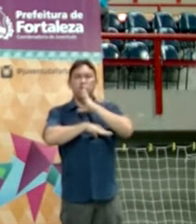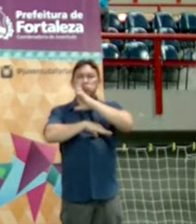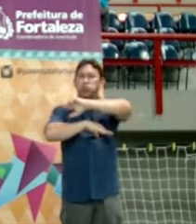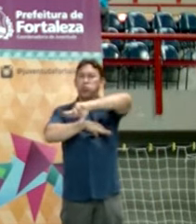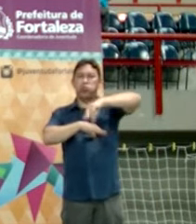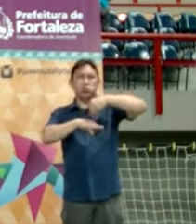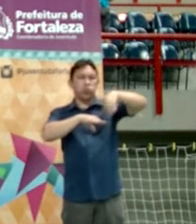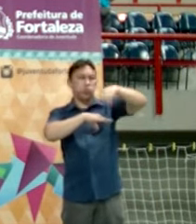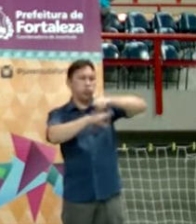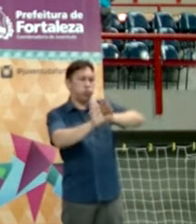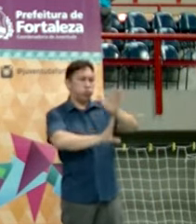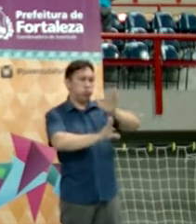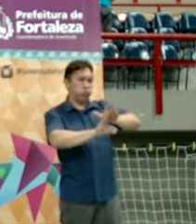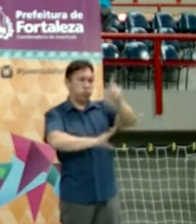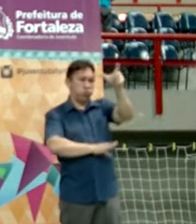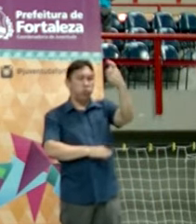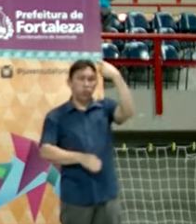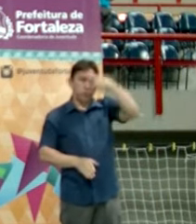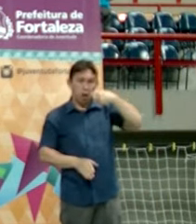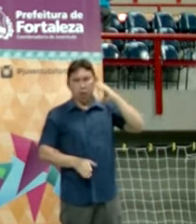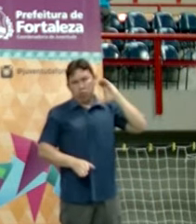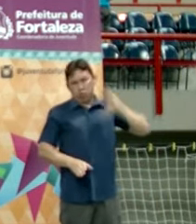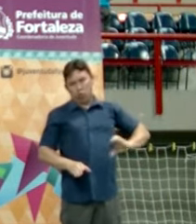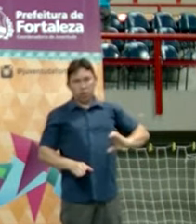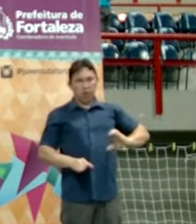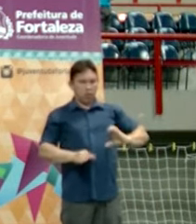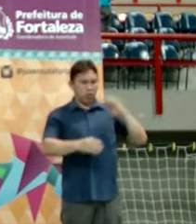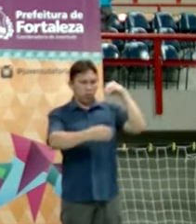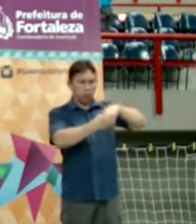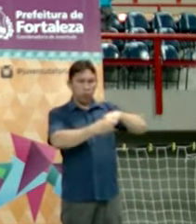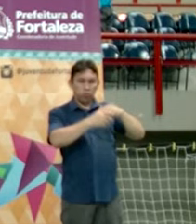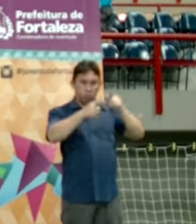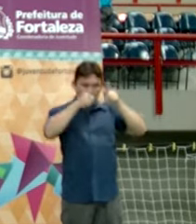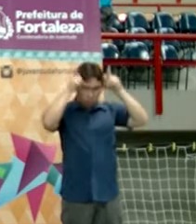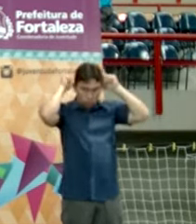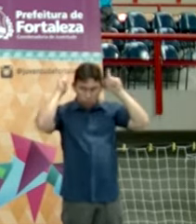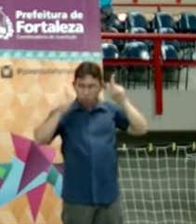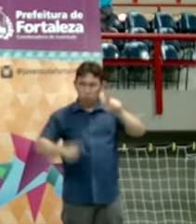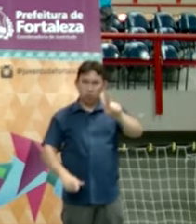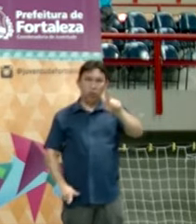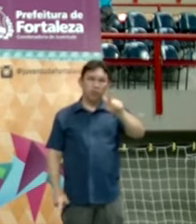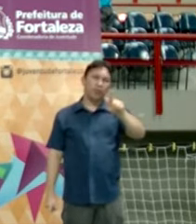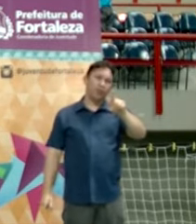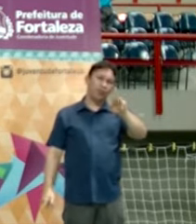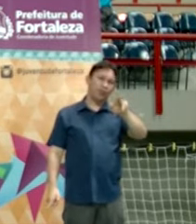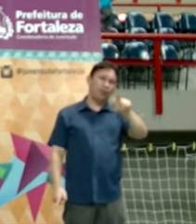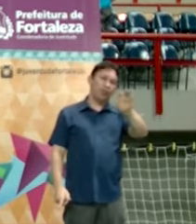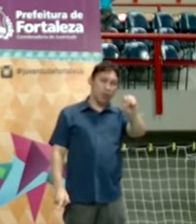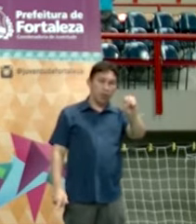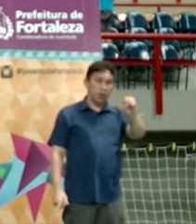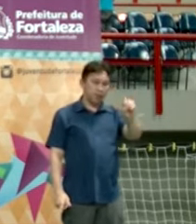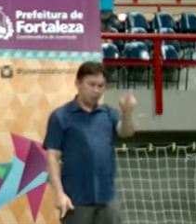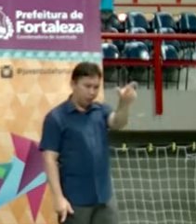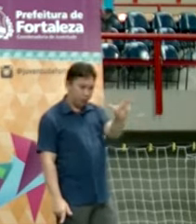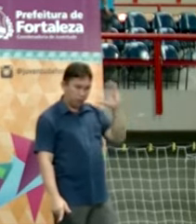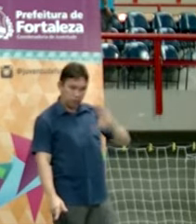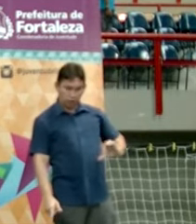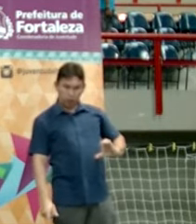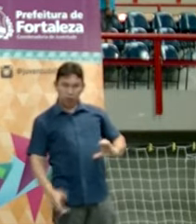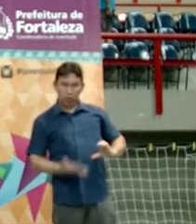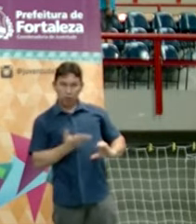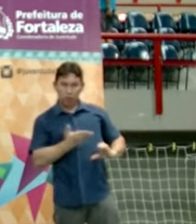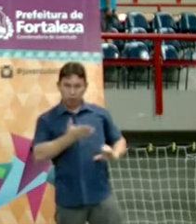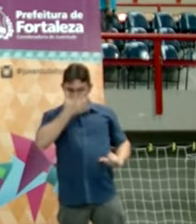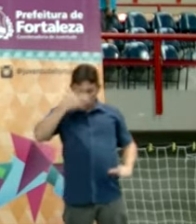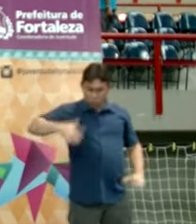conhecimento para a formação do cidadão grego. Você só tem que ter cuidado numa coisinha. Cidadão grego não quer